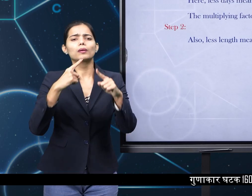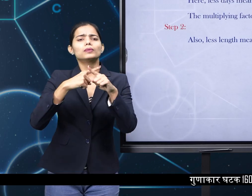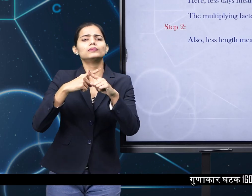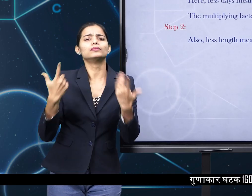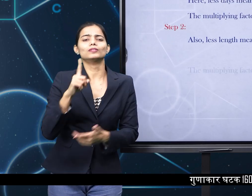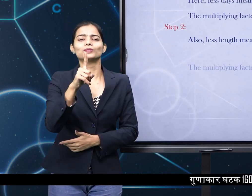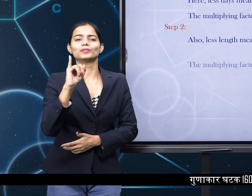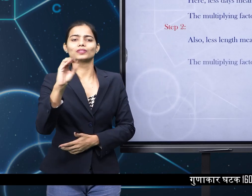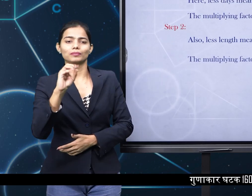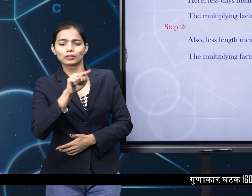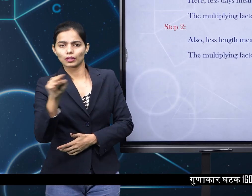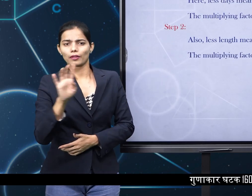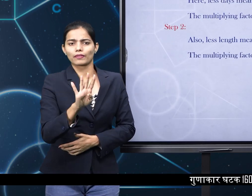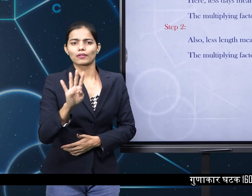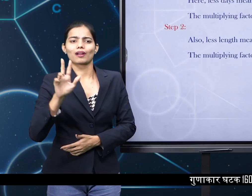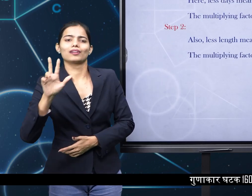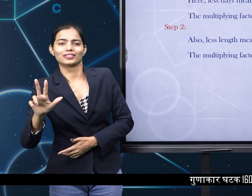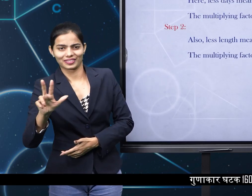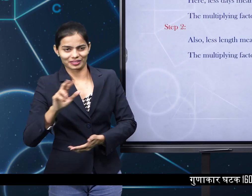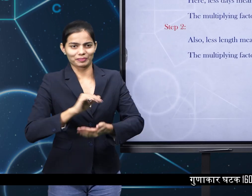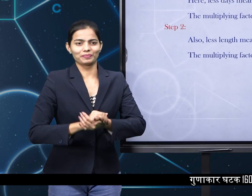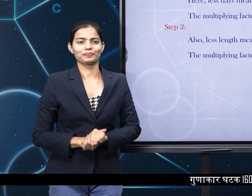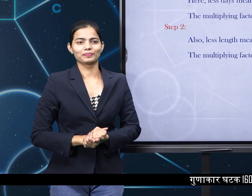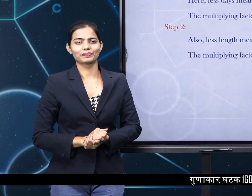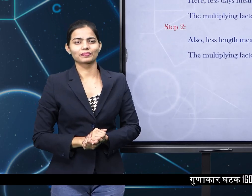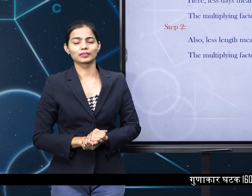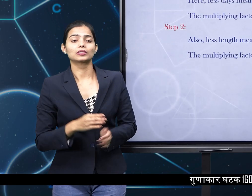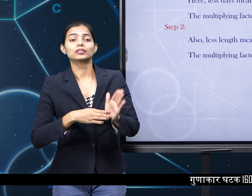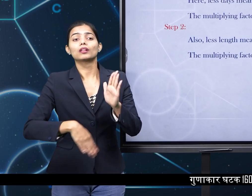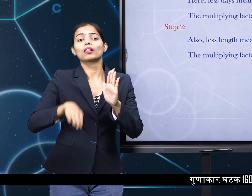गुणाकार घटक 160 भागिले 448 आहे.